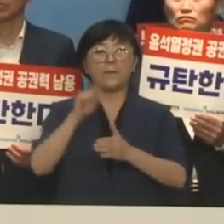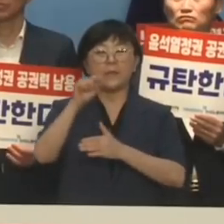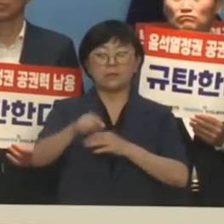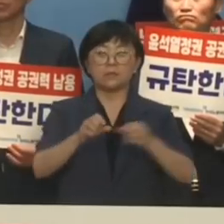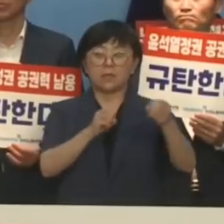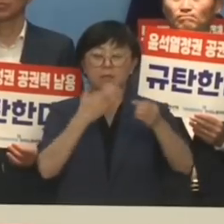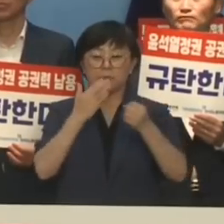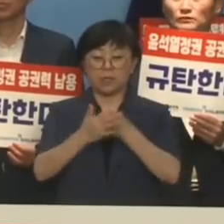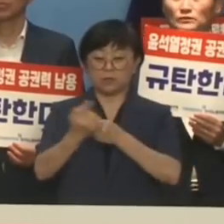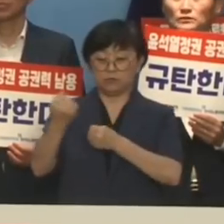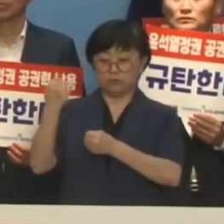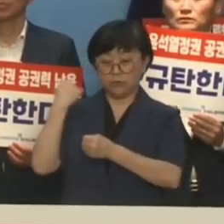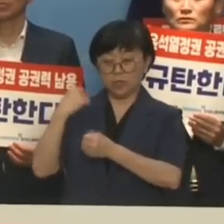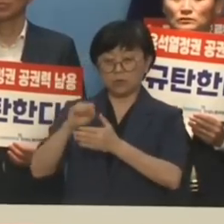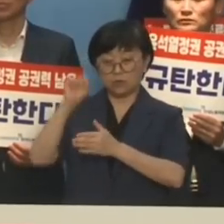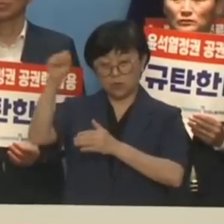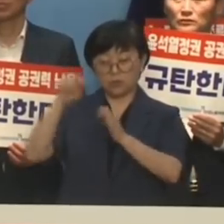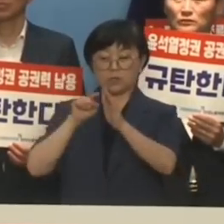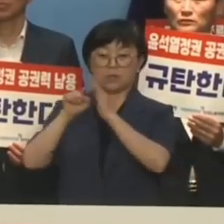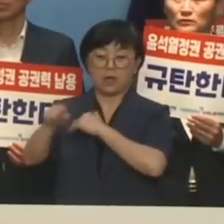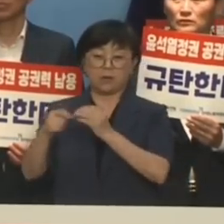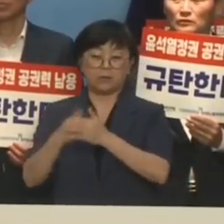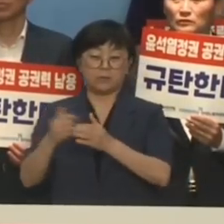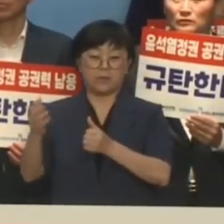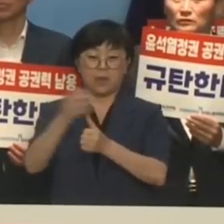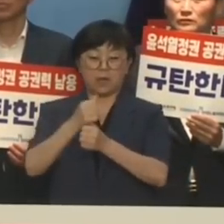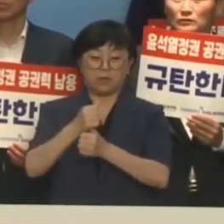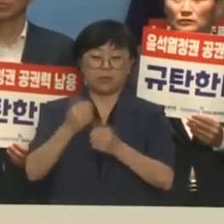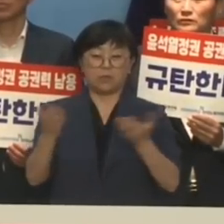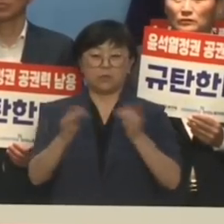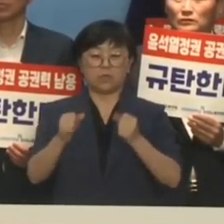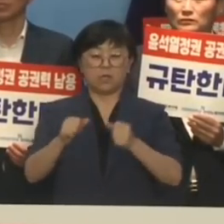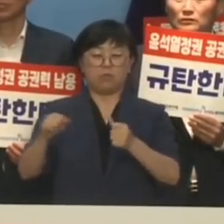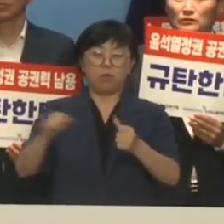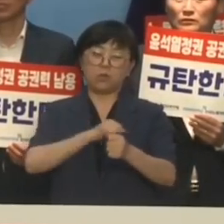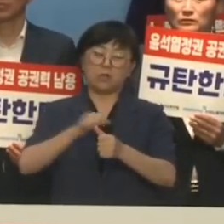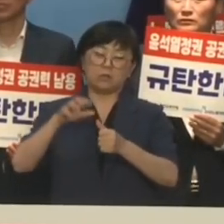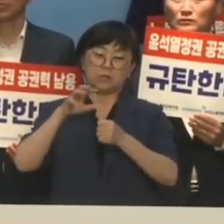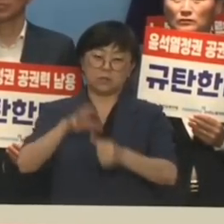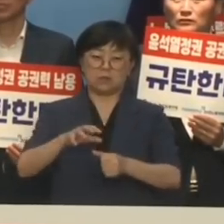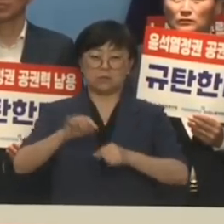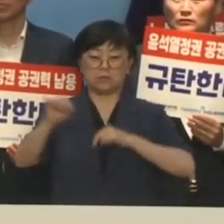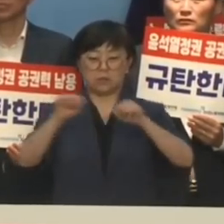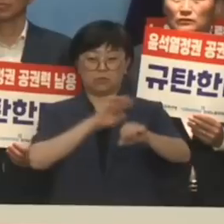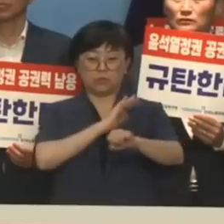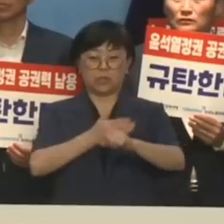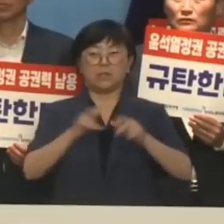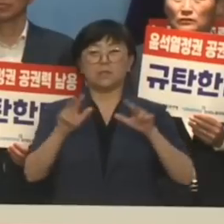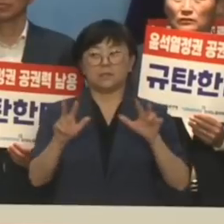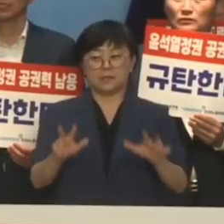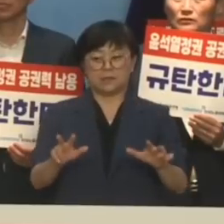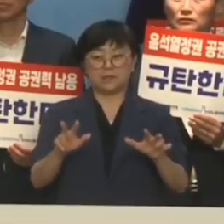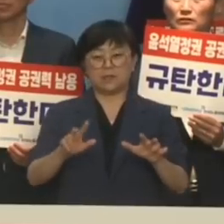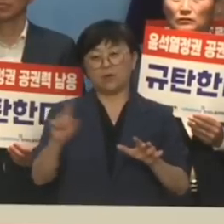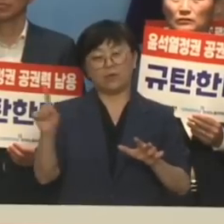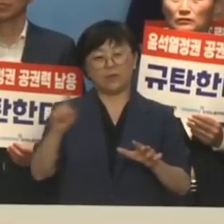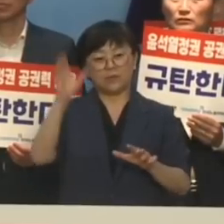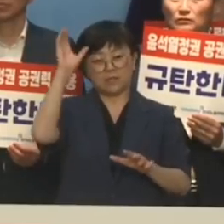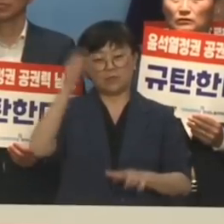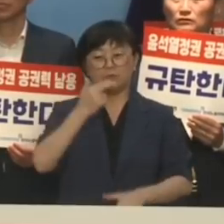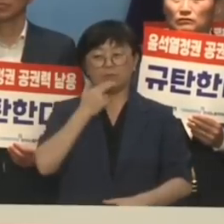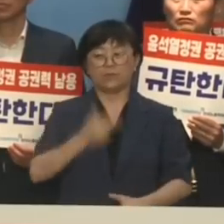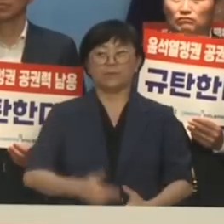내밀고 뒤에서는 농성장의 벼랑 끝에서 노동자를 폭력 진압하는 정권에 대해 이제 어떤